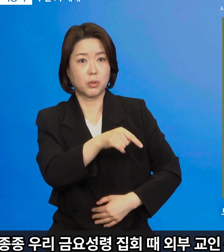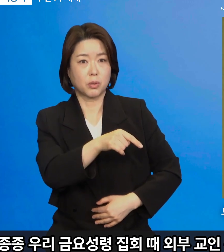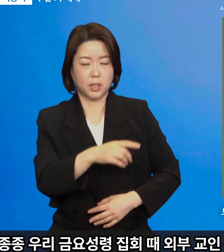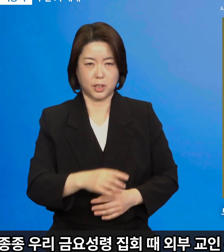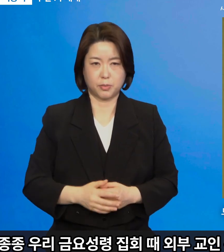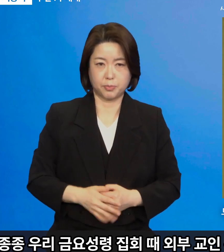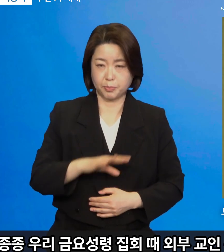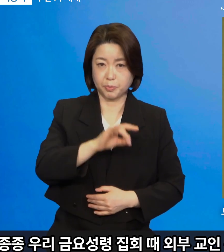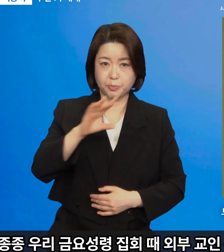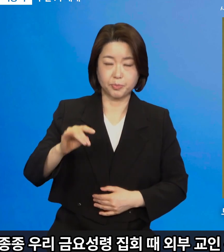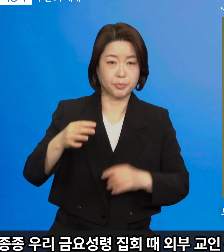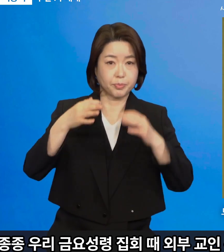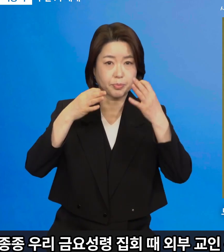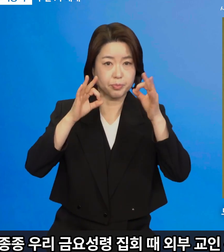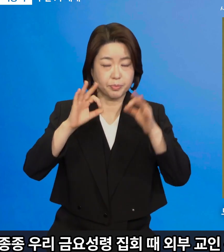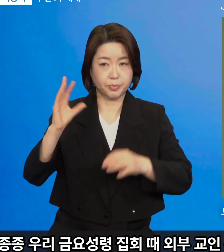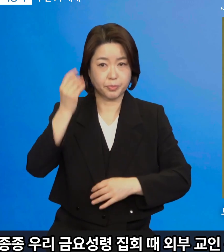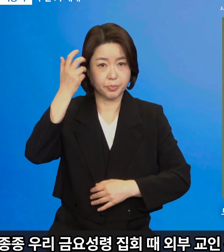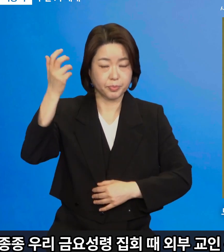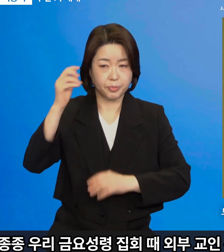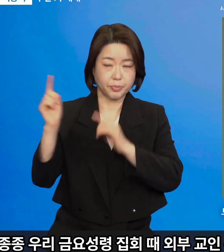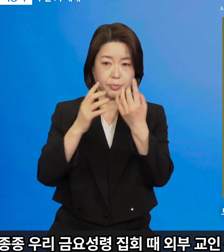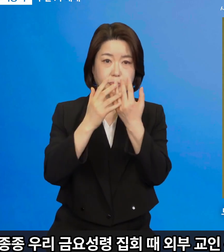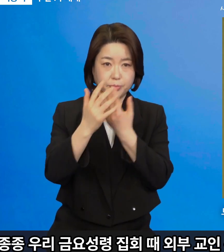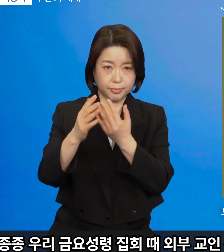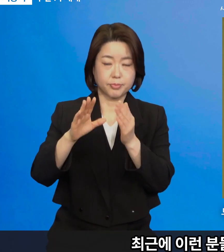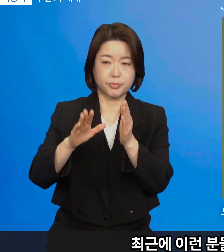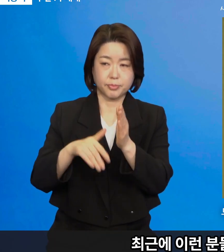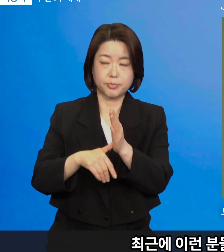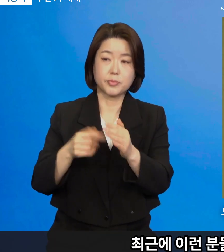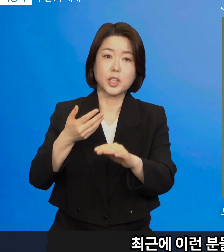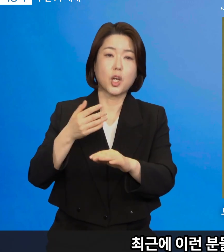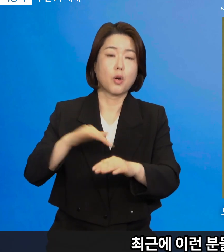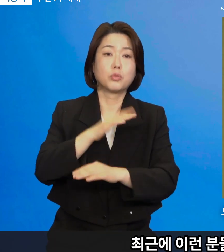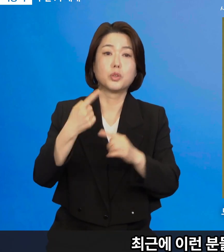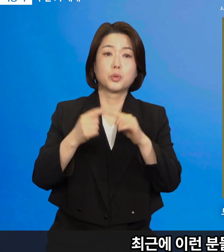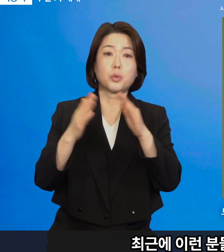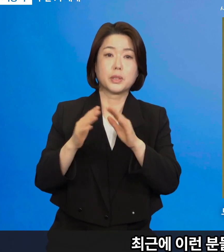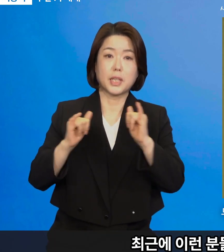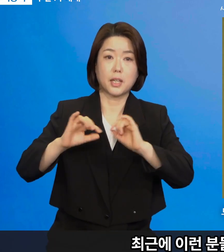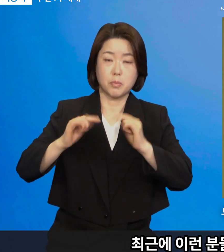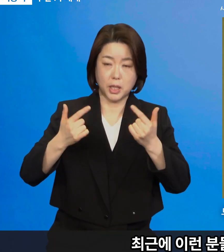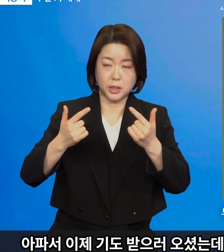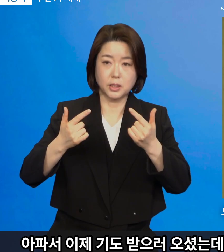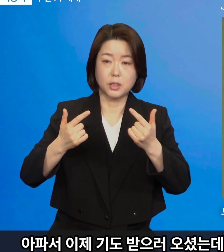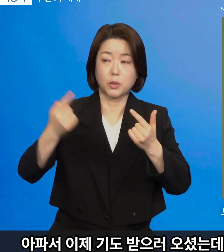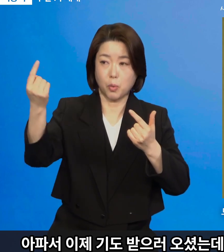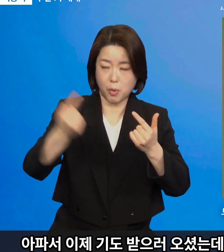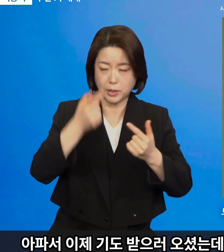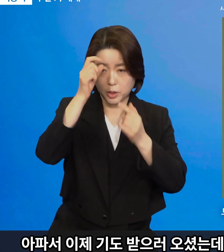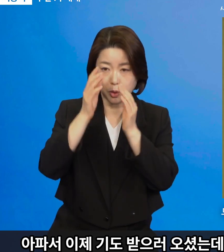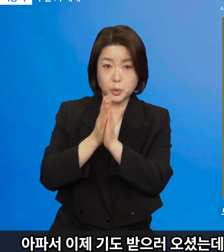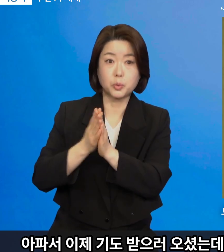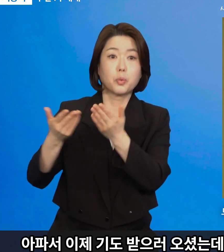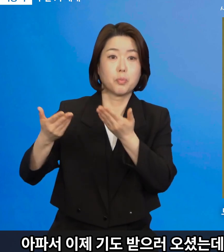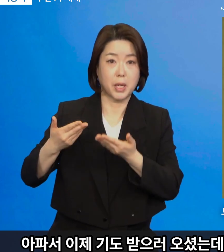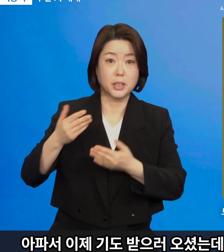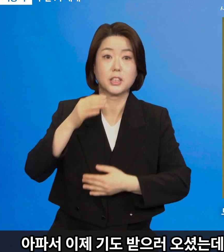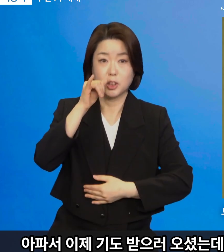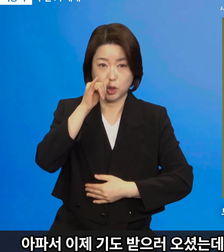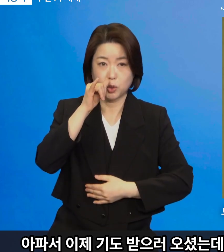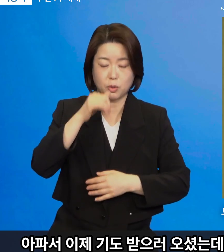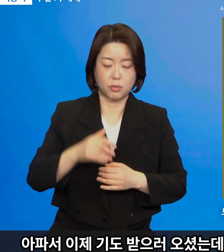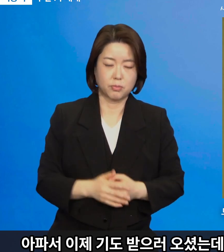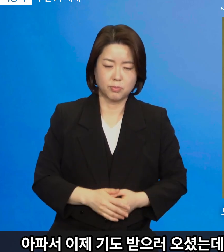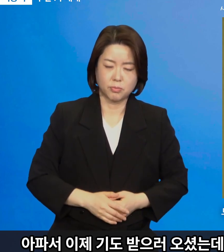종종 우리 금요성령 집회 때 외부 교인분들이 이렇게 오셔서 기도받으러 오시는데요, 최근에 이런 분들이 좀 계셨어요. 아파서 이제 기도받으러 오셨는데